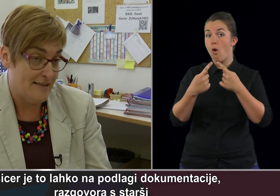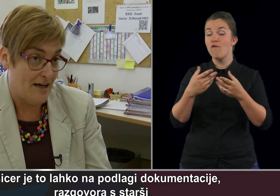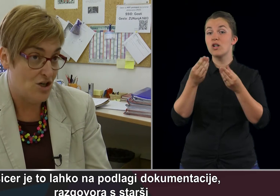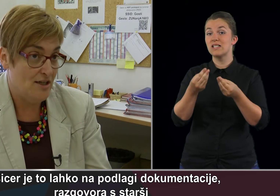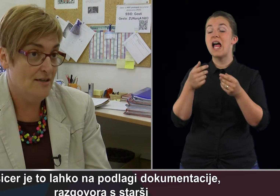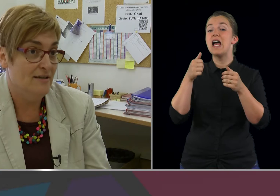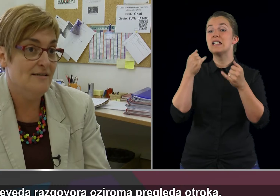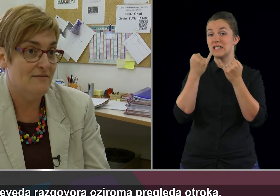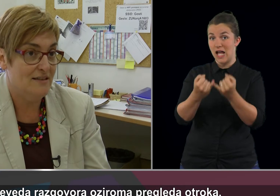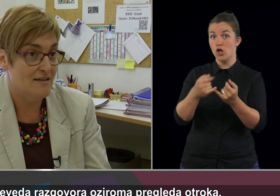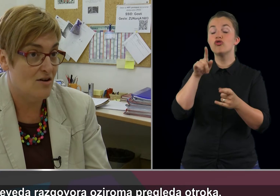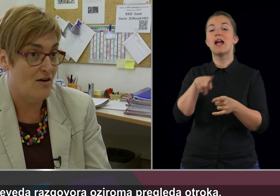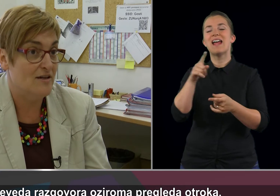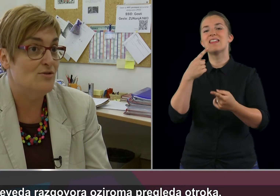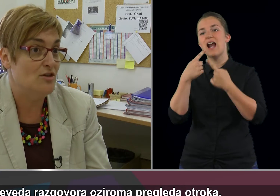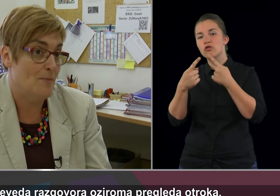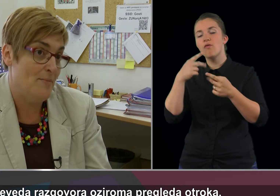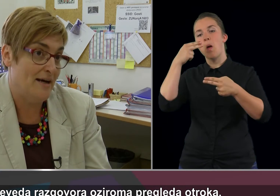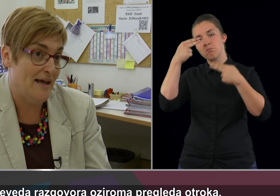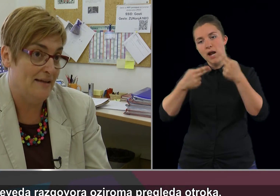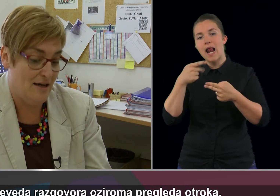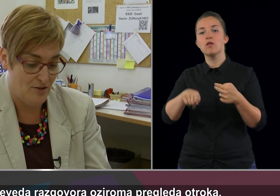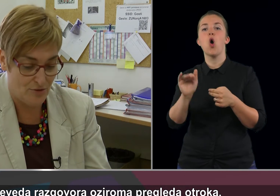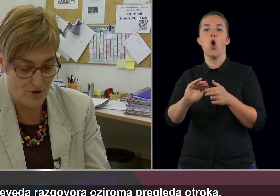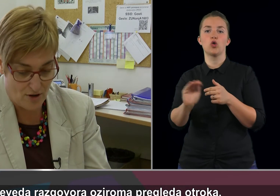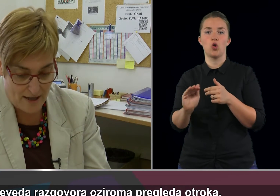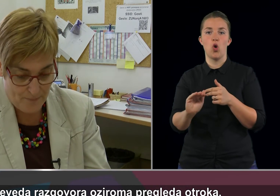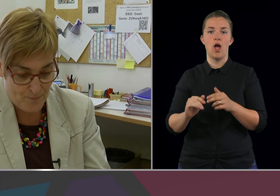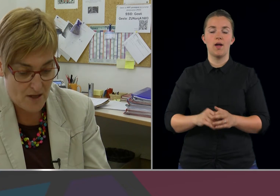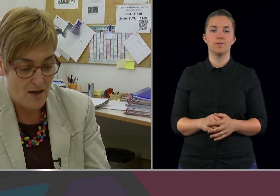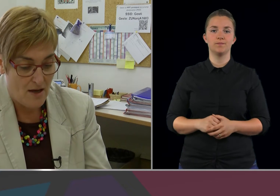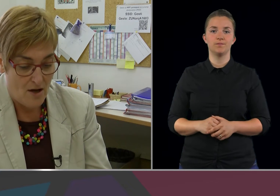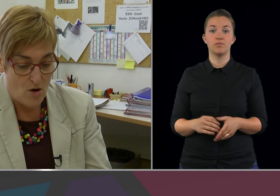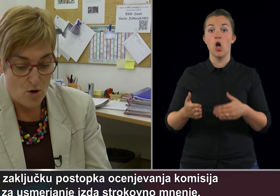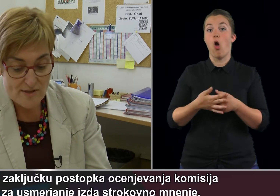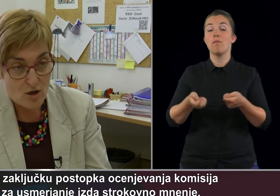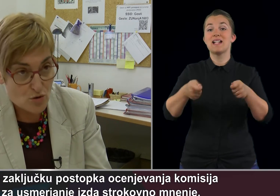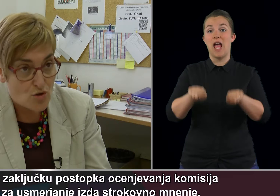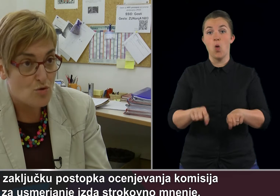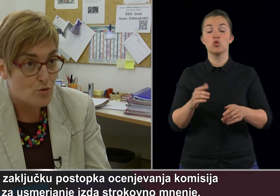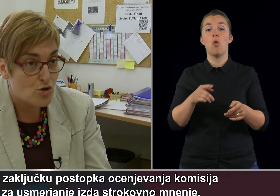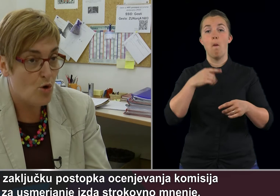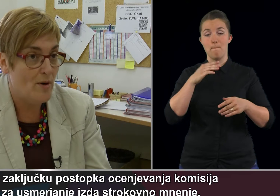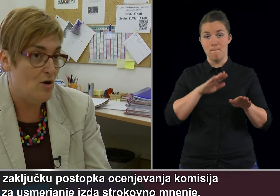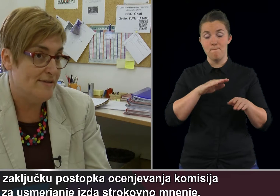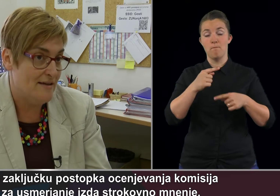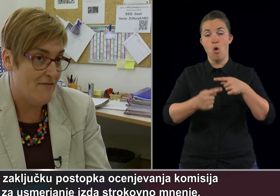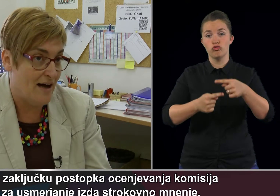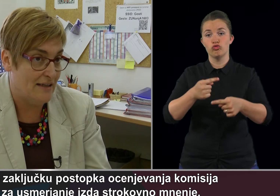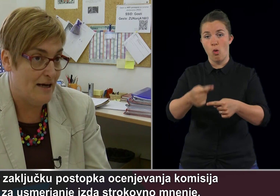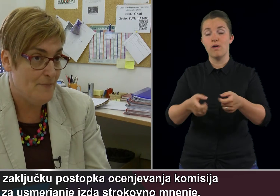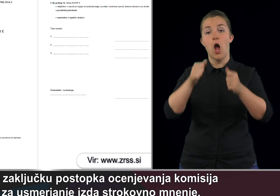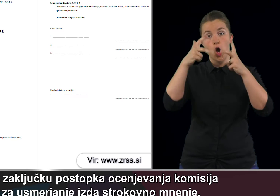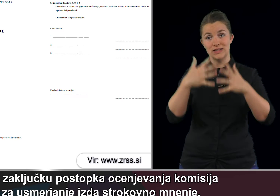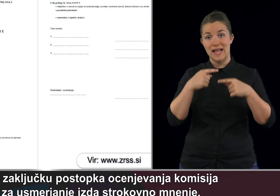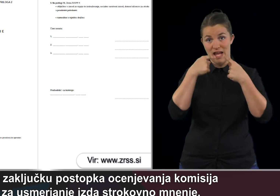razgovora s starši in seveda razgovora oziroma pregleda otroka. Ob zaključku postopka